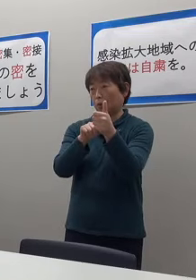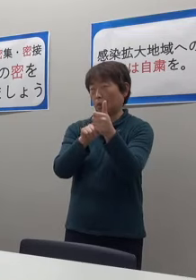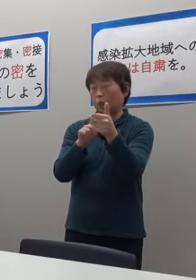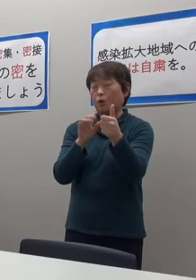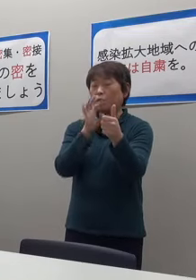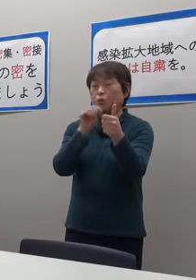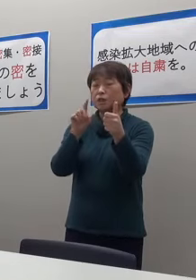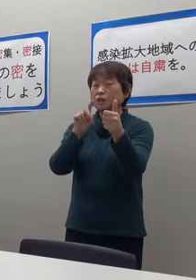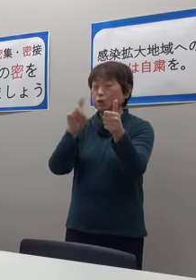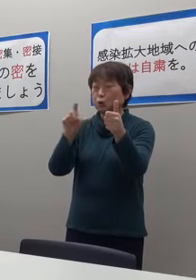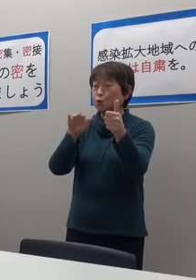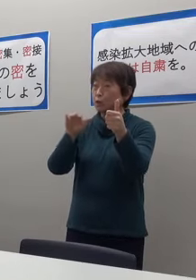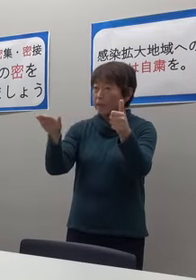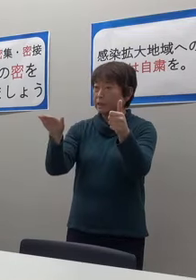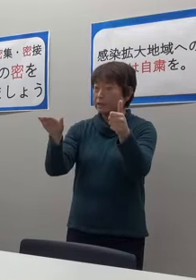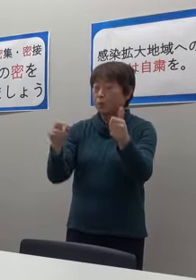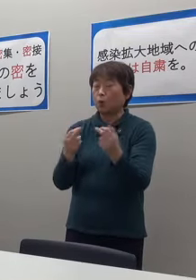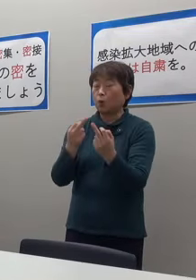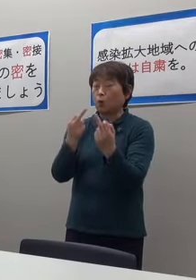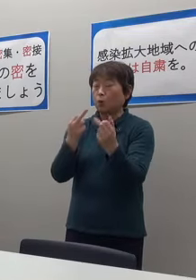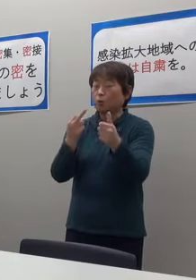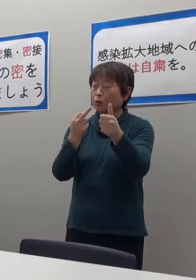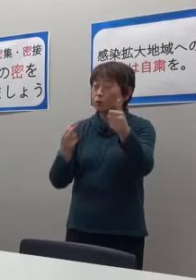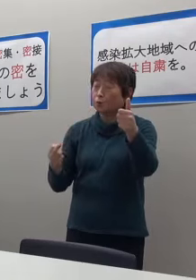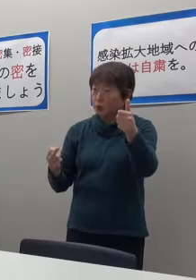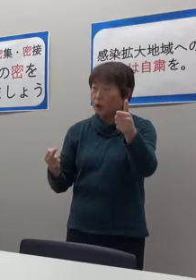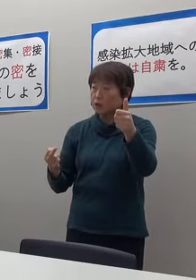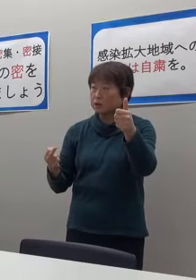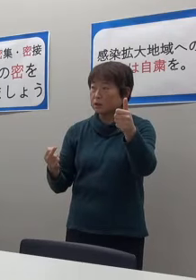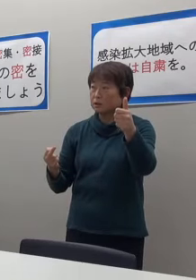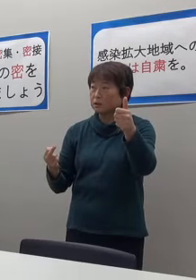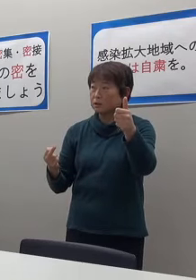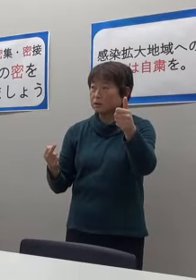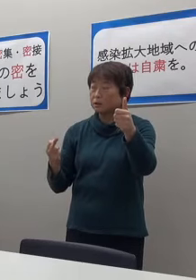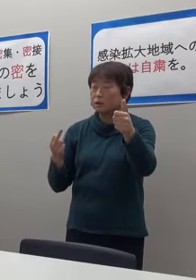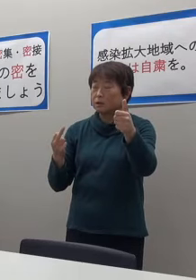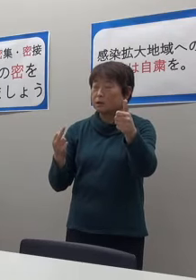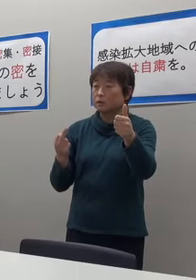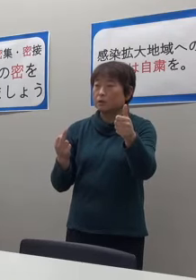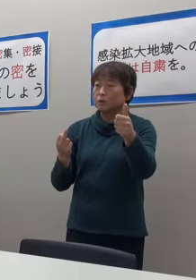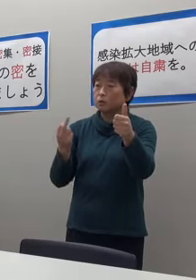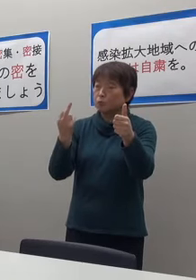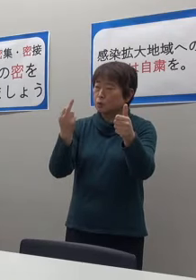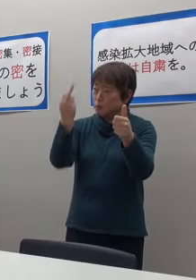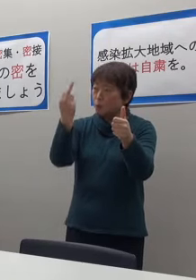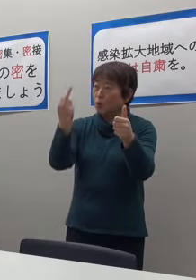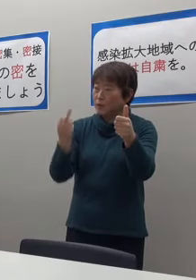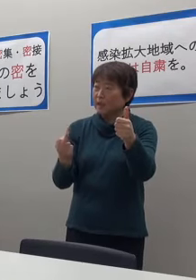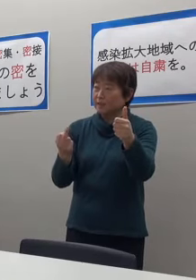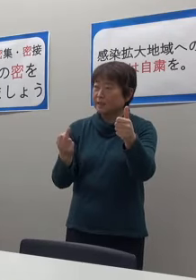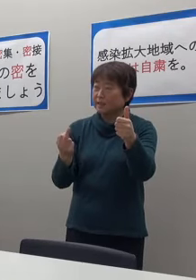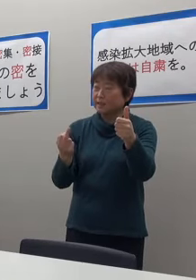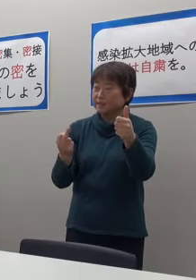の男性の兄弟というと、兄弟というのは兄弟と書く兄弟となる、